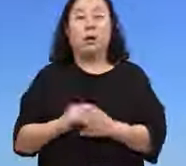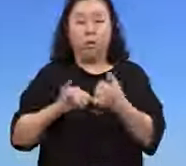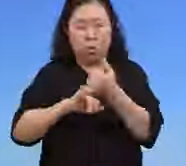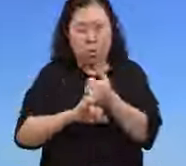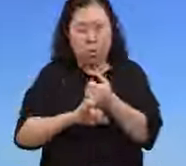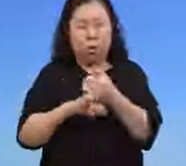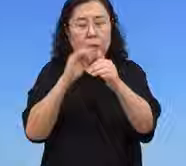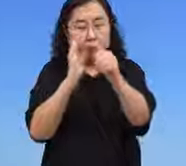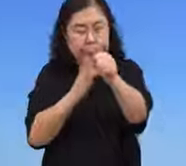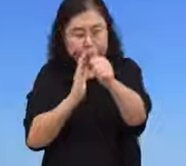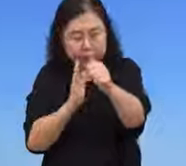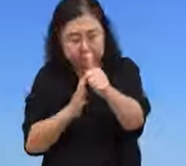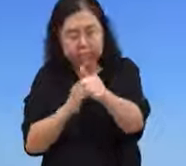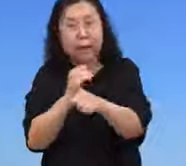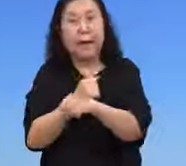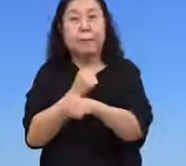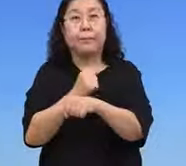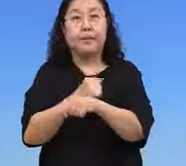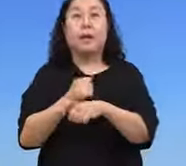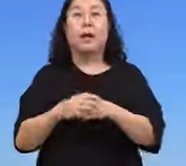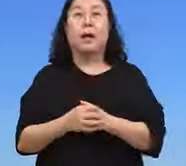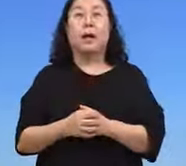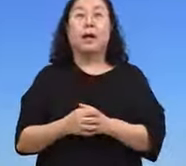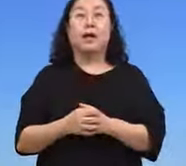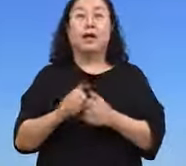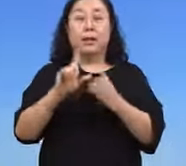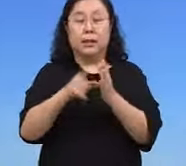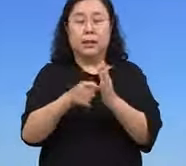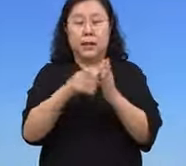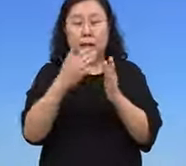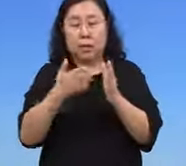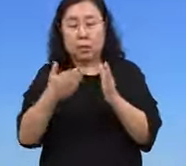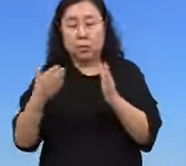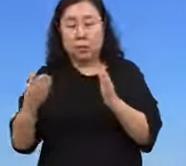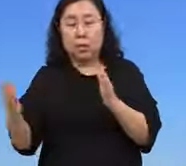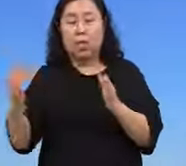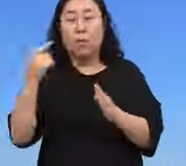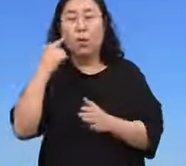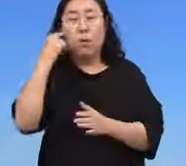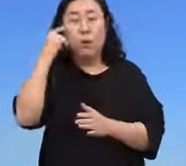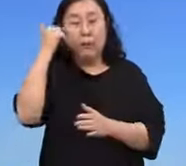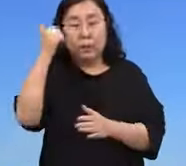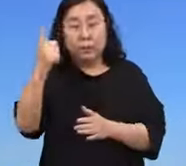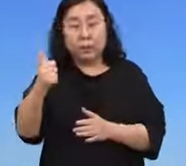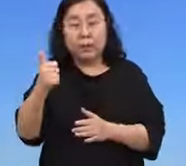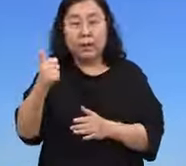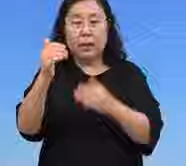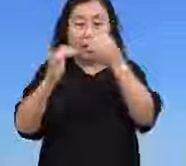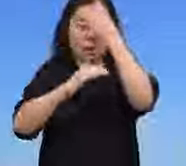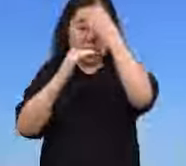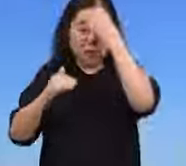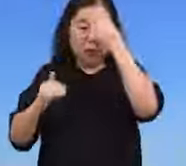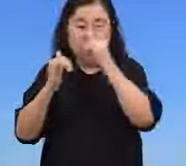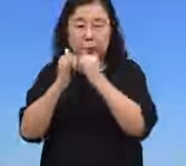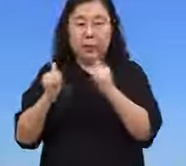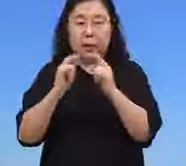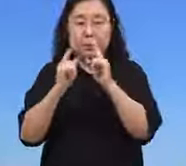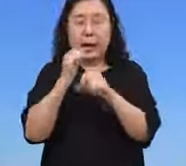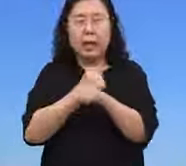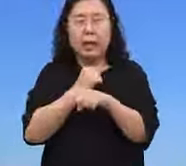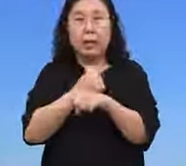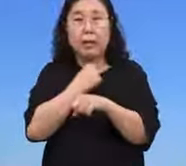꼭 부탁합니다. 한 몇 년 지나고 우리 성도님들 다 이렇게 말해주기를